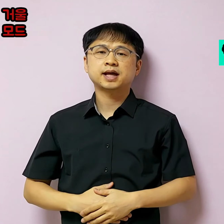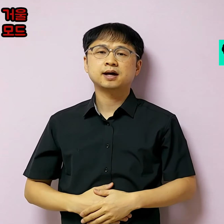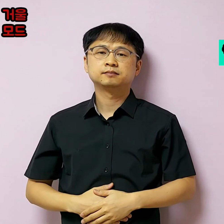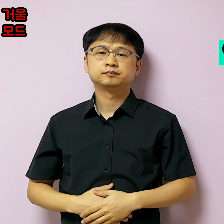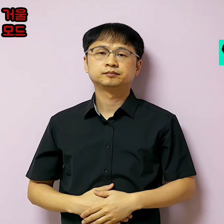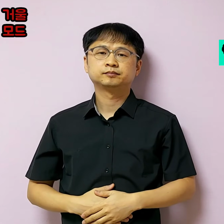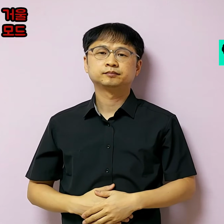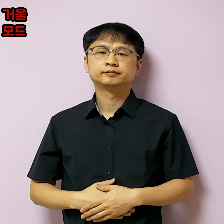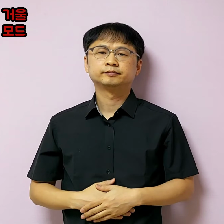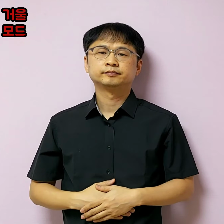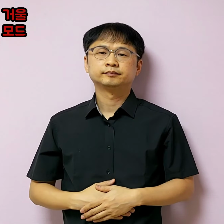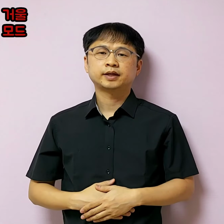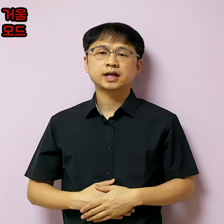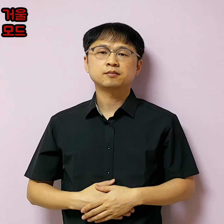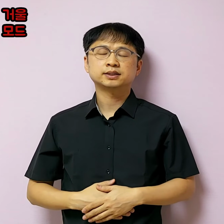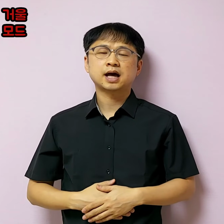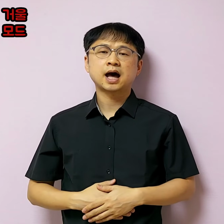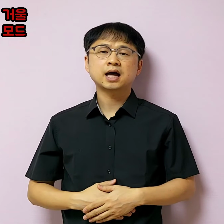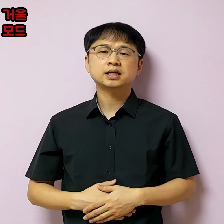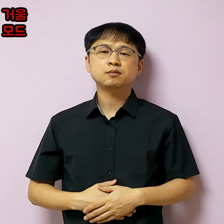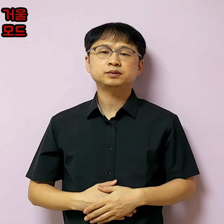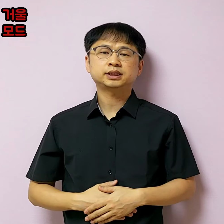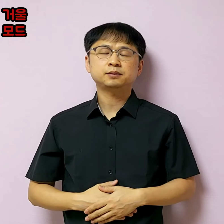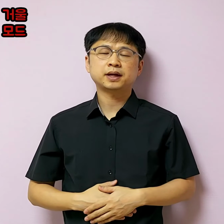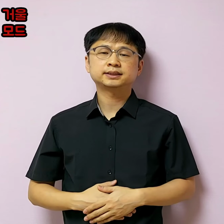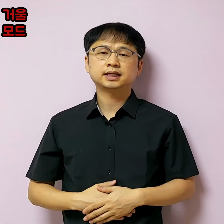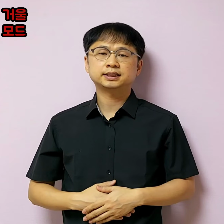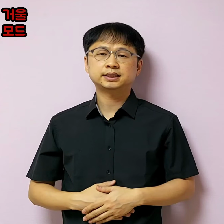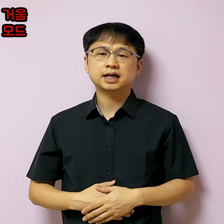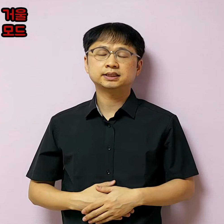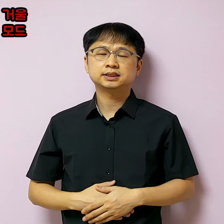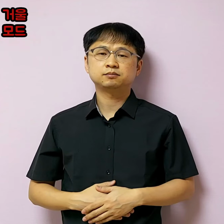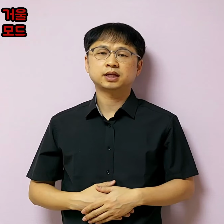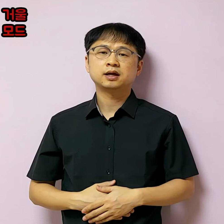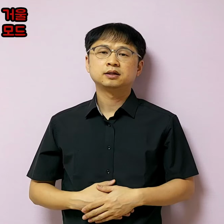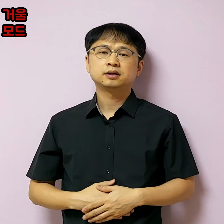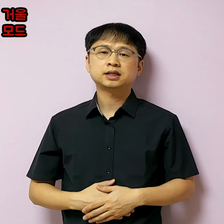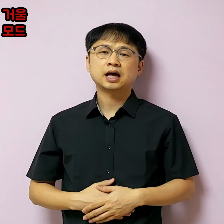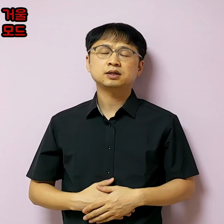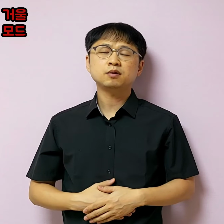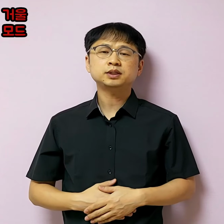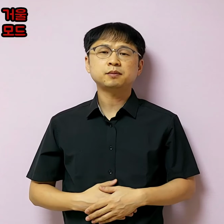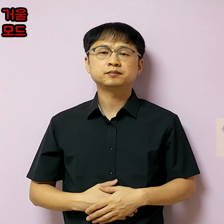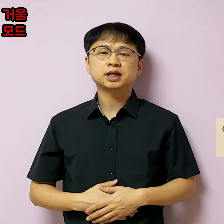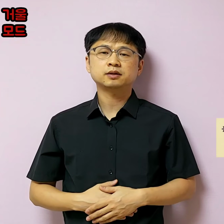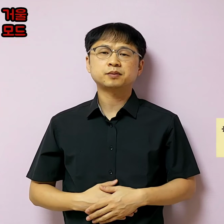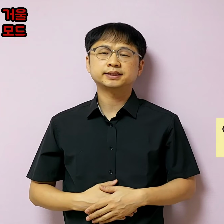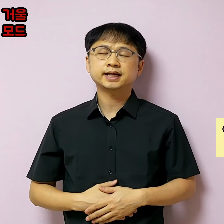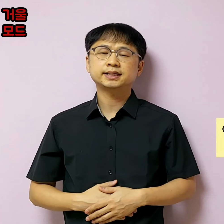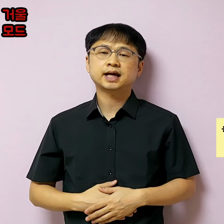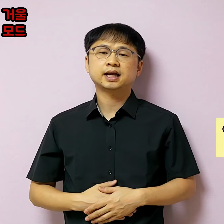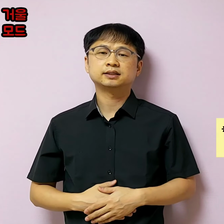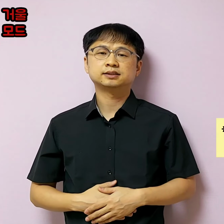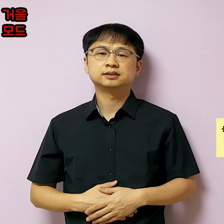됩니다. 네, 다음 가사 아낌없이 반짝인 시간은 입니다. 여기서 아낌없이 반짝이다라는